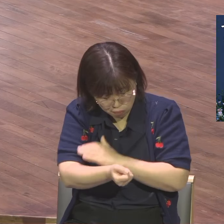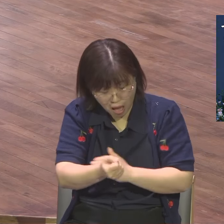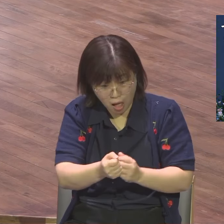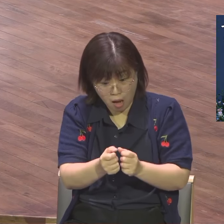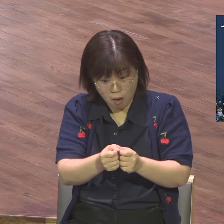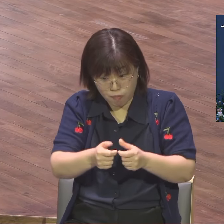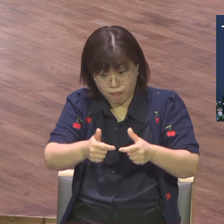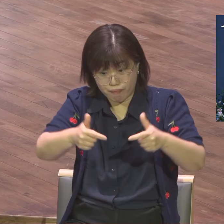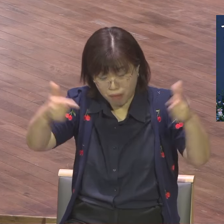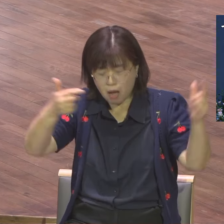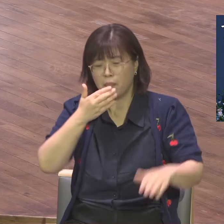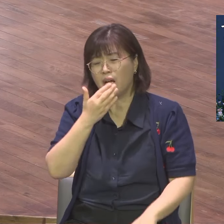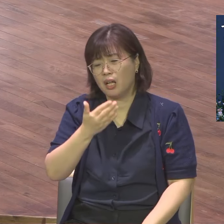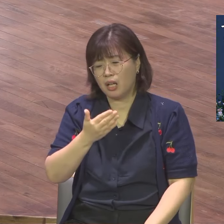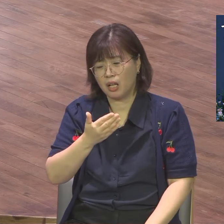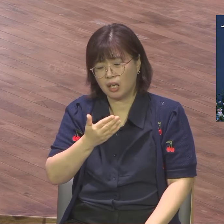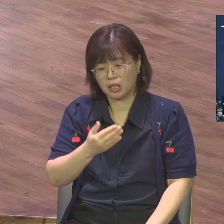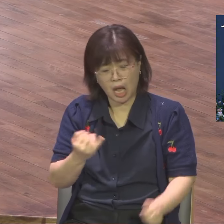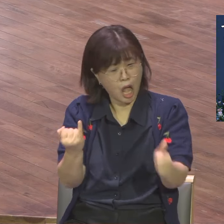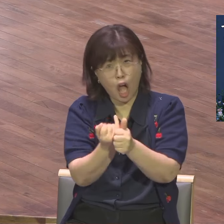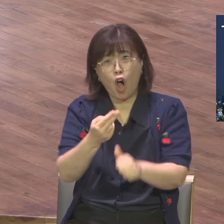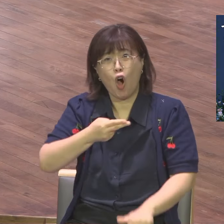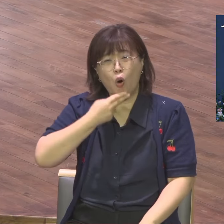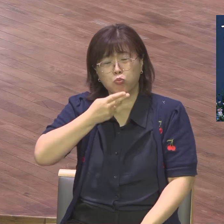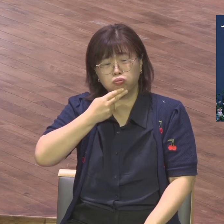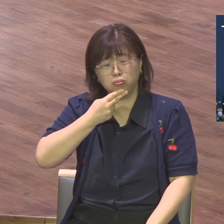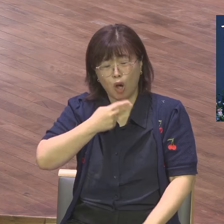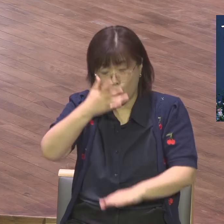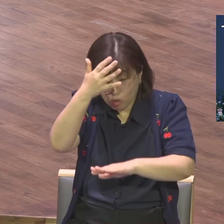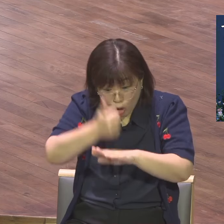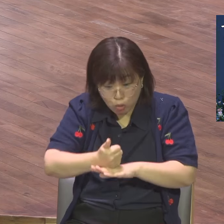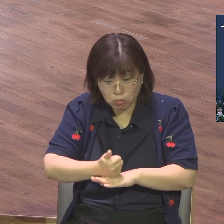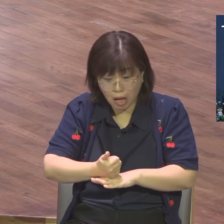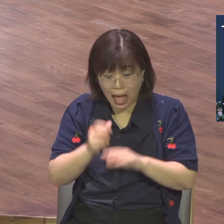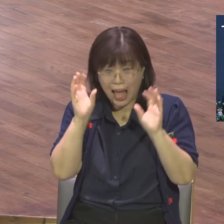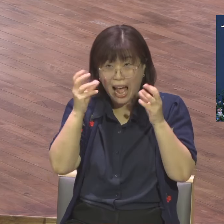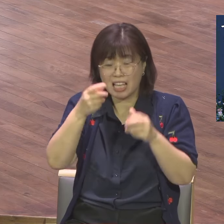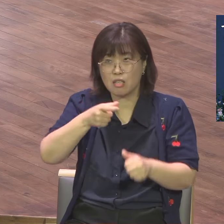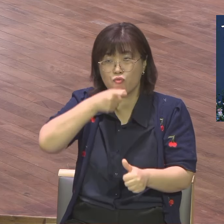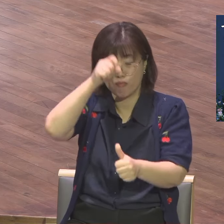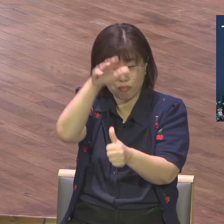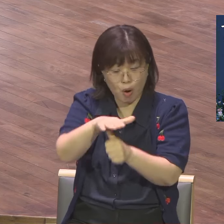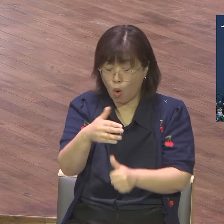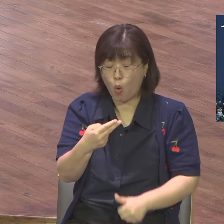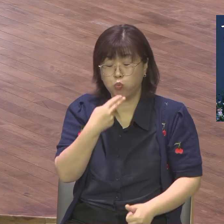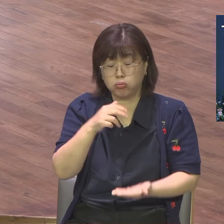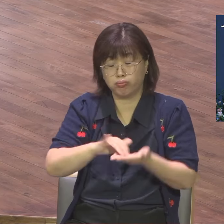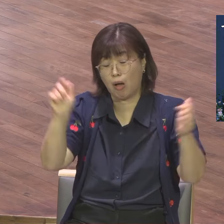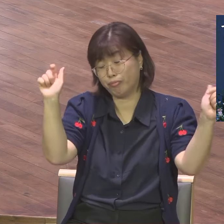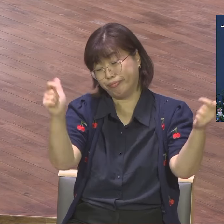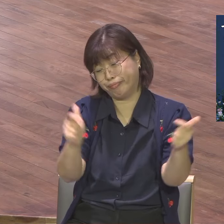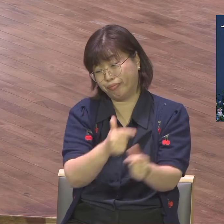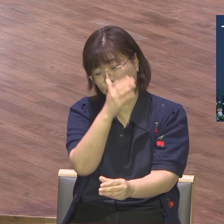요즘은 싱글족들이 많아가지고 과거와는 좀 분위기가 다른 점이 있지만은